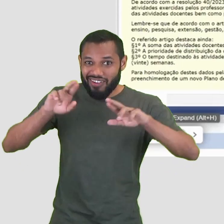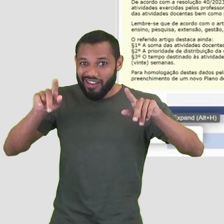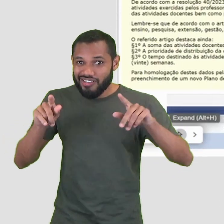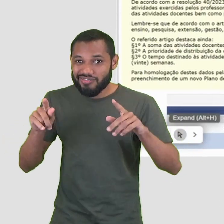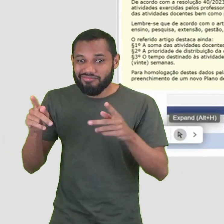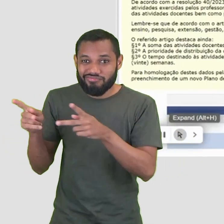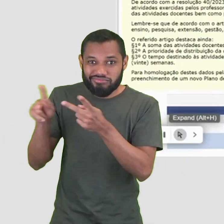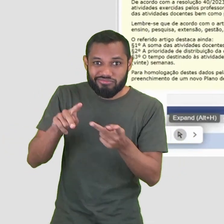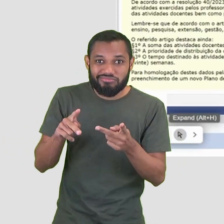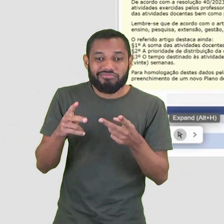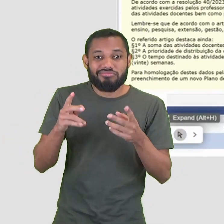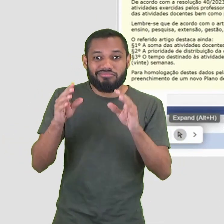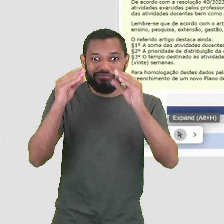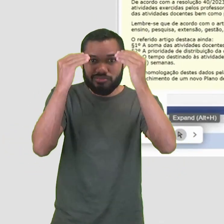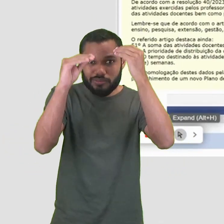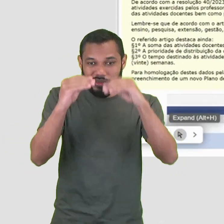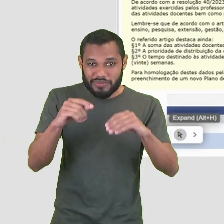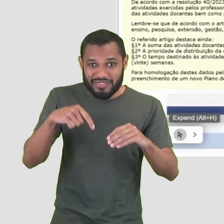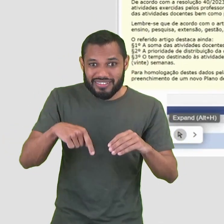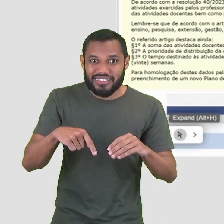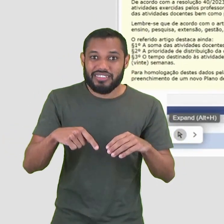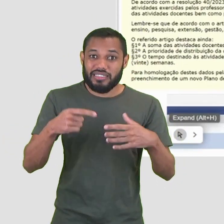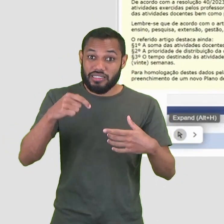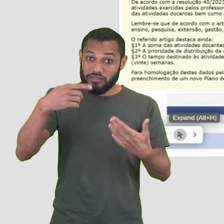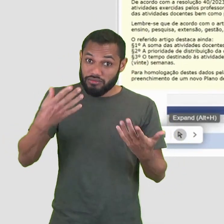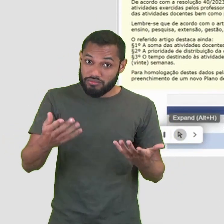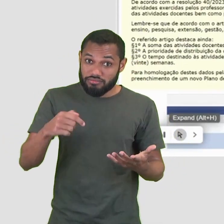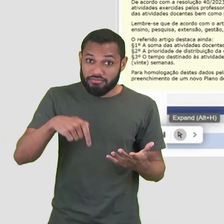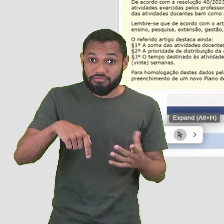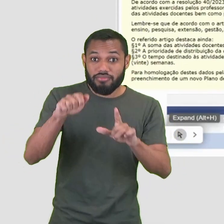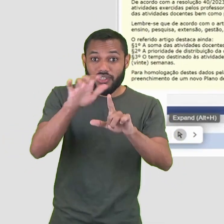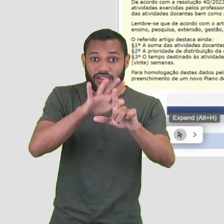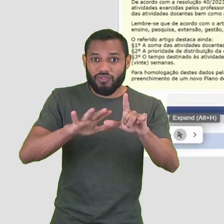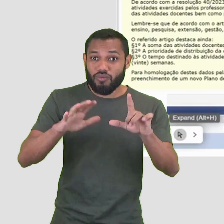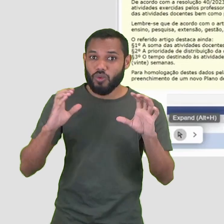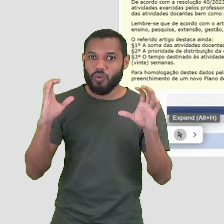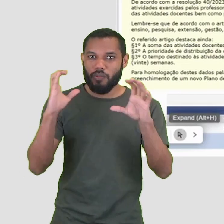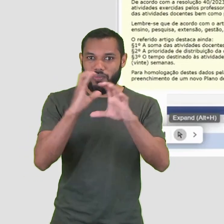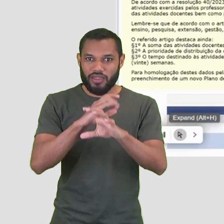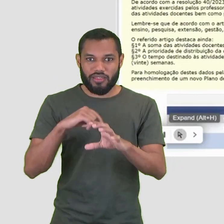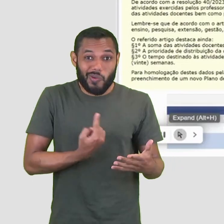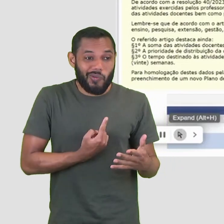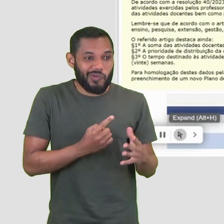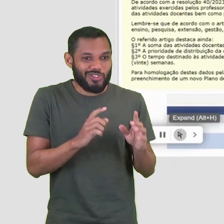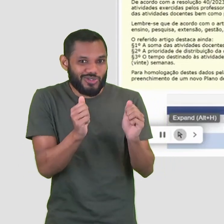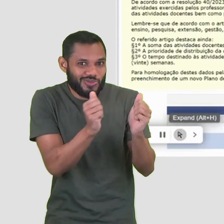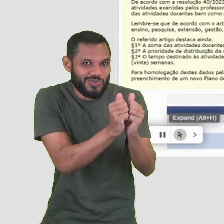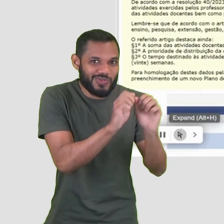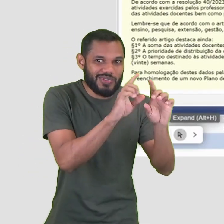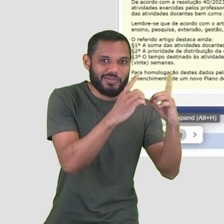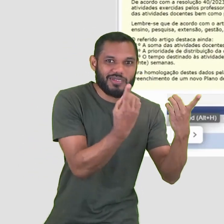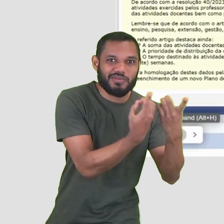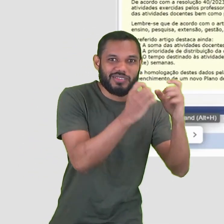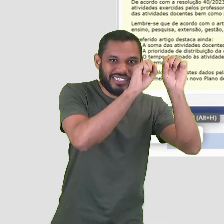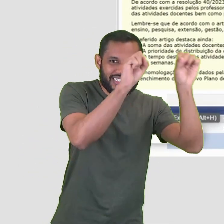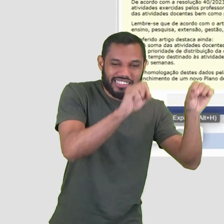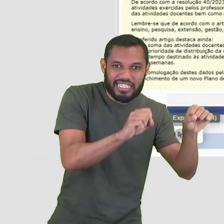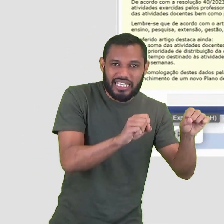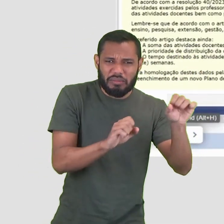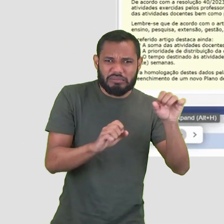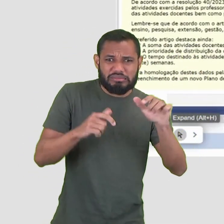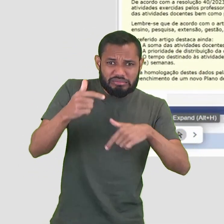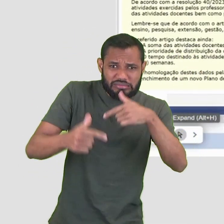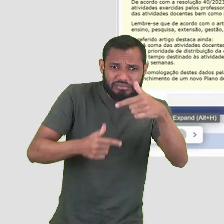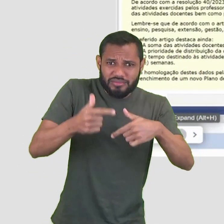bem complexo. Então, ficamos aí junto com o departamento de sistemas, né, trabalhando bastante para que a gente tivesse